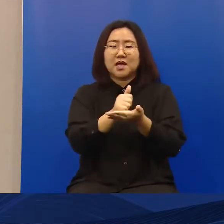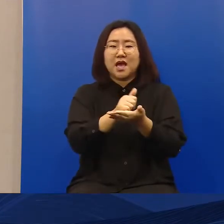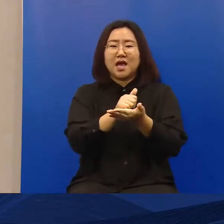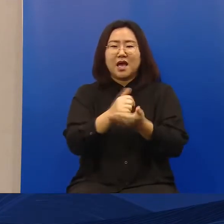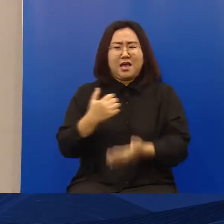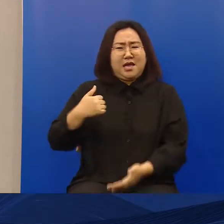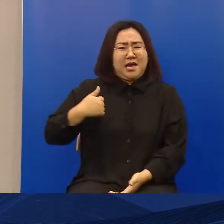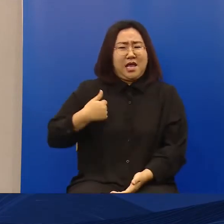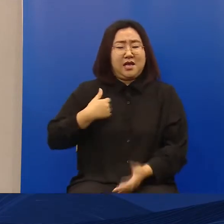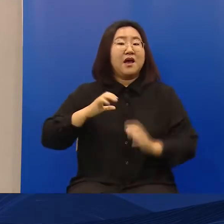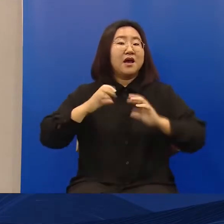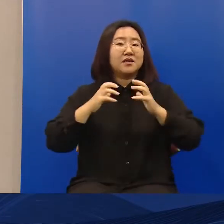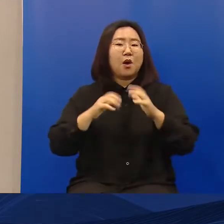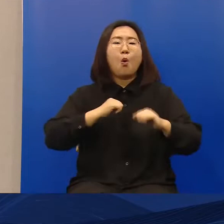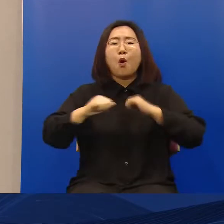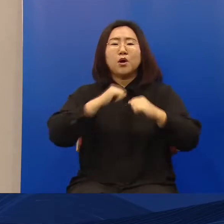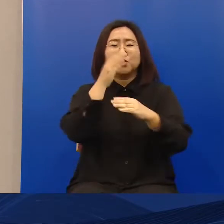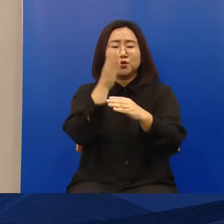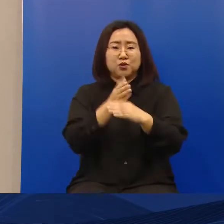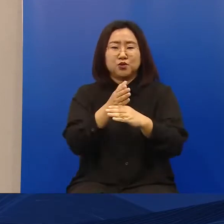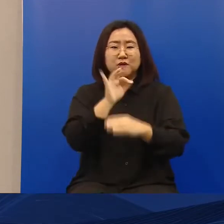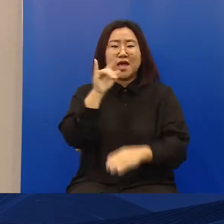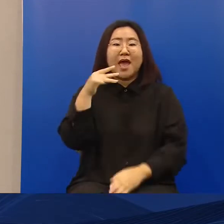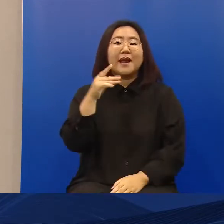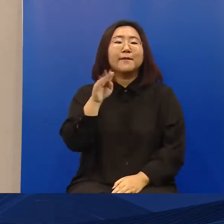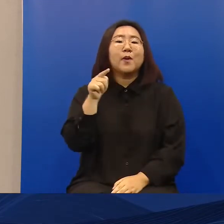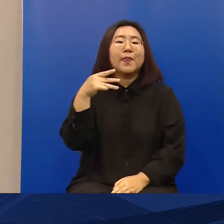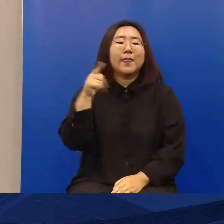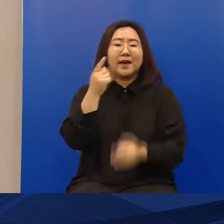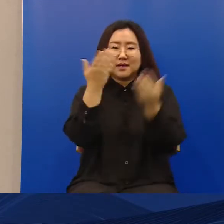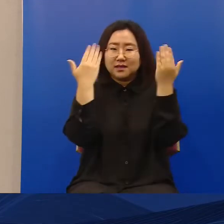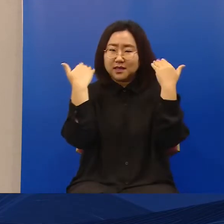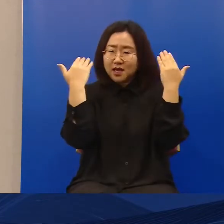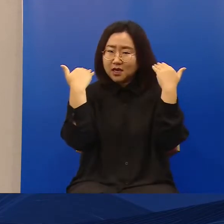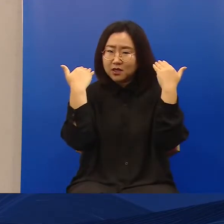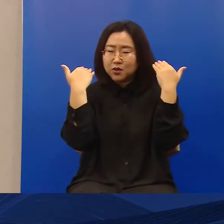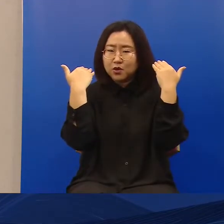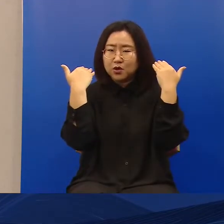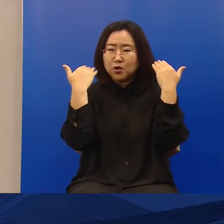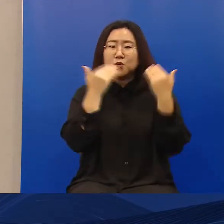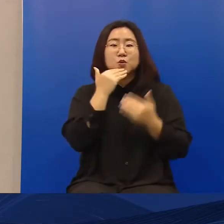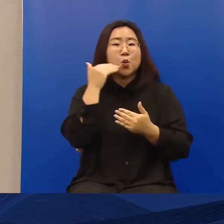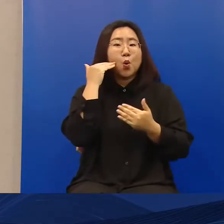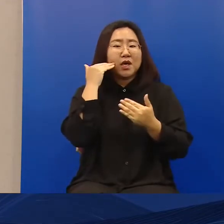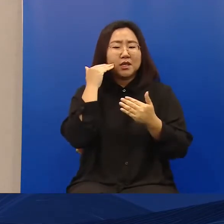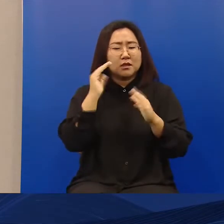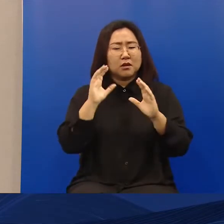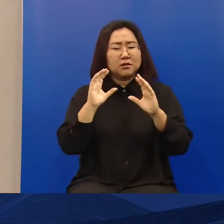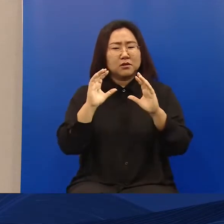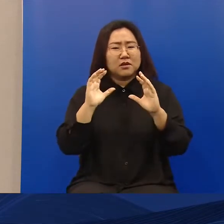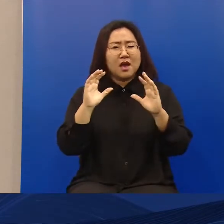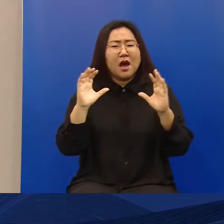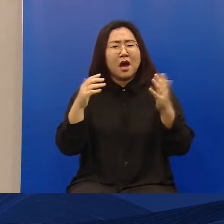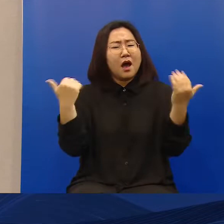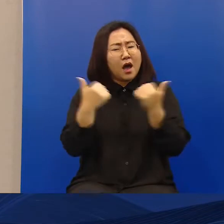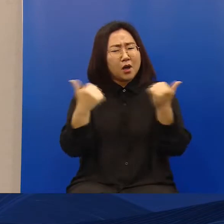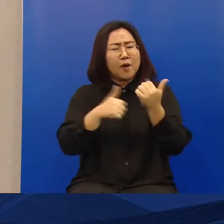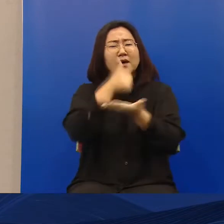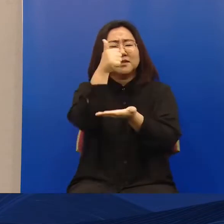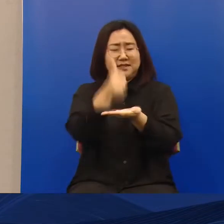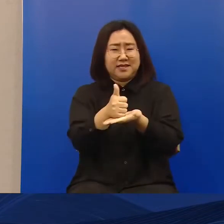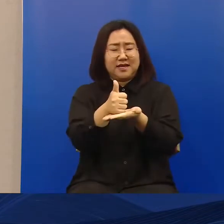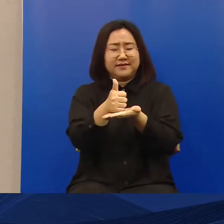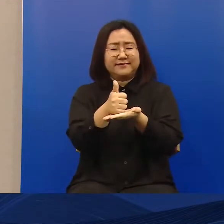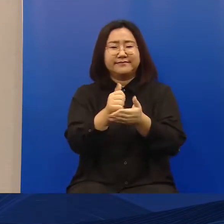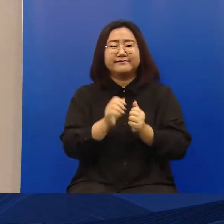캐나다에서 열심히 활동하고 계시고요. 엘버타 대학교 데이비드 페이코프 농인학회 의장이시기도